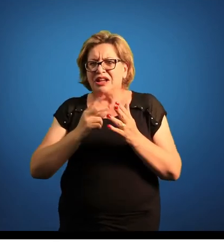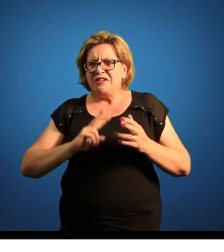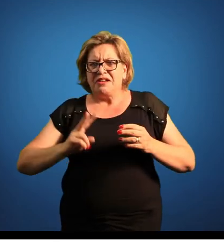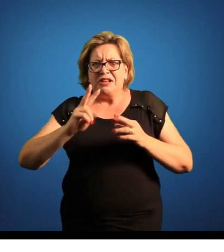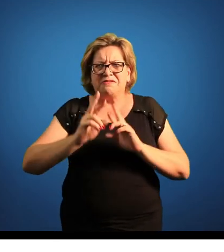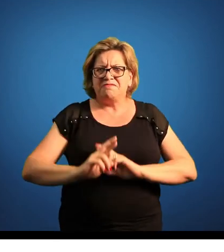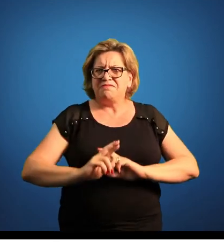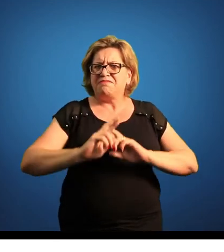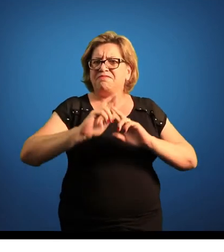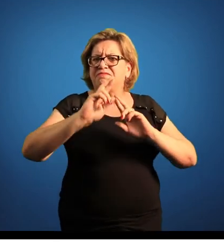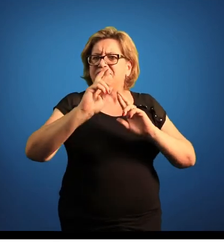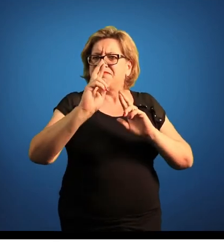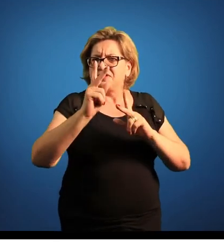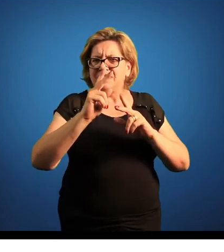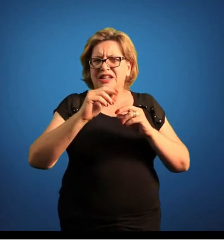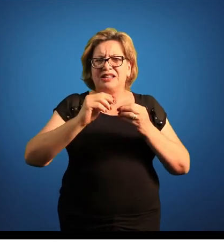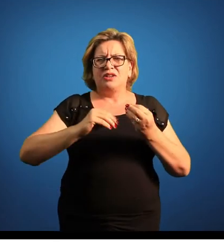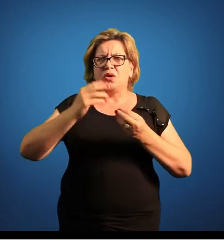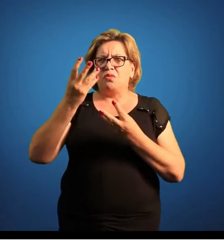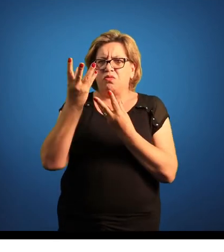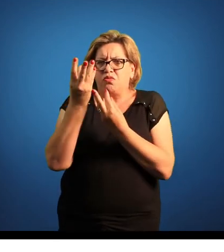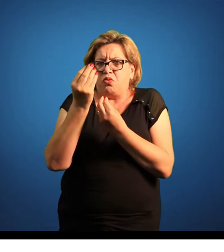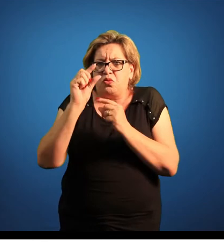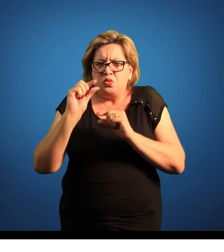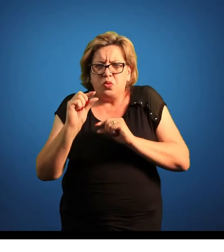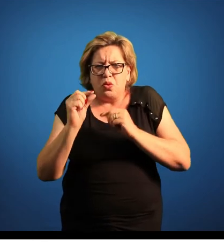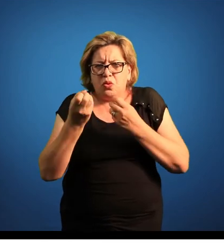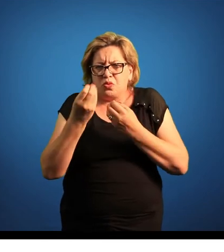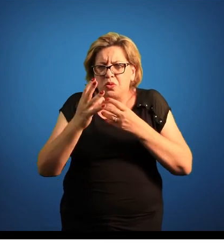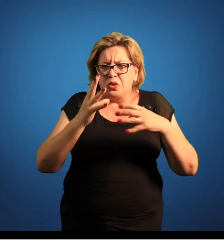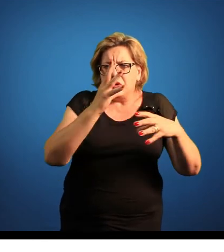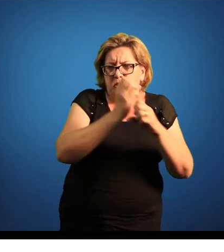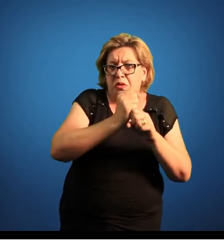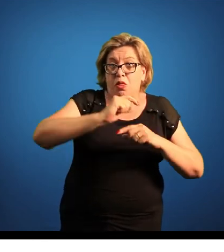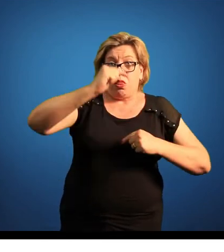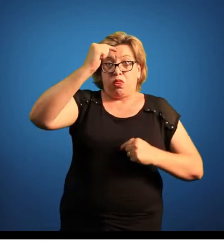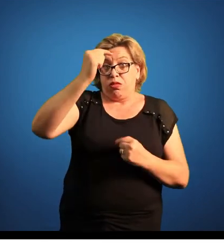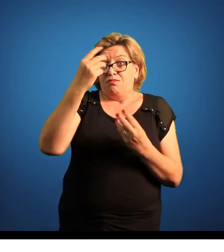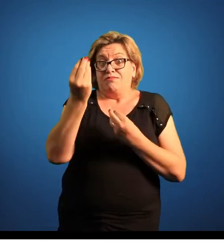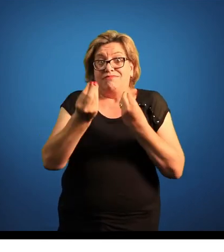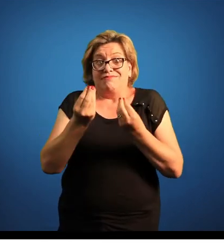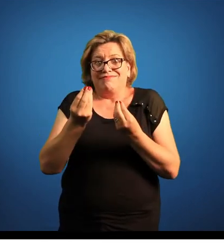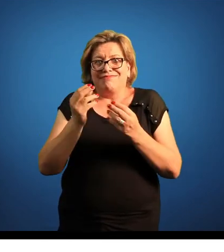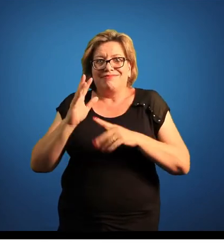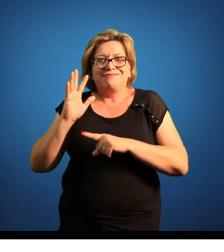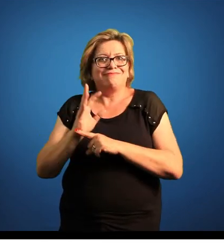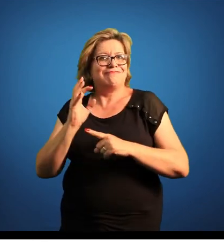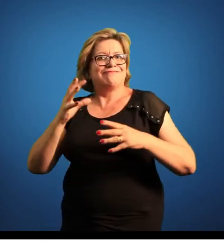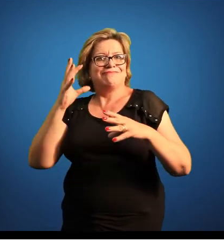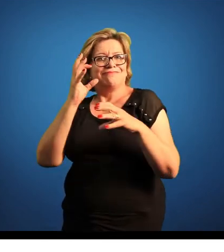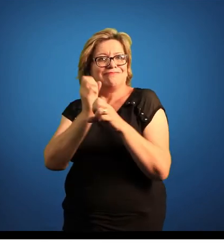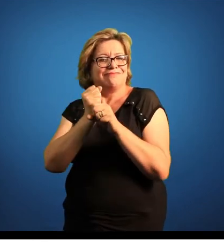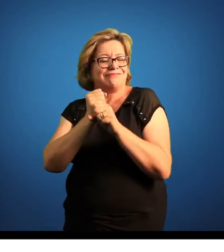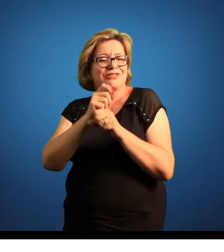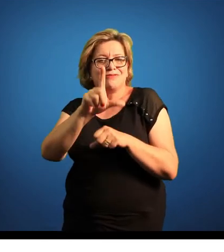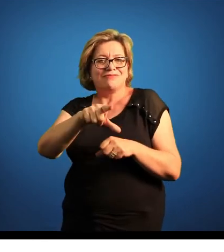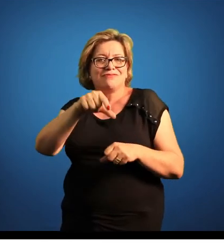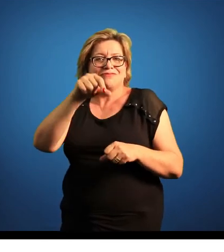muito grande ou muito pequeno aparecer, influenciar diretamente no cálculo, né, ser um valor realmente muito grande, você vai optar por